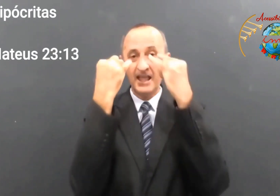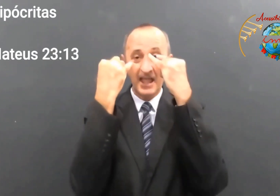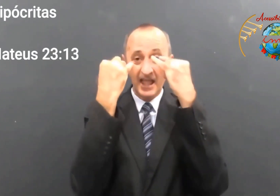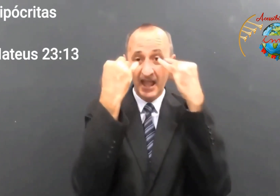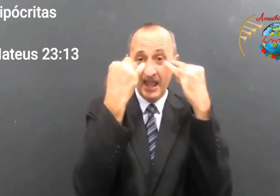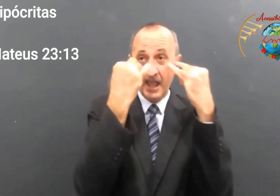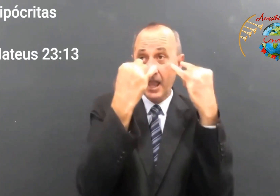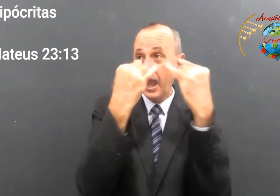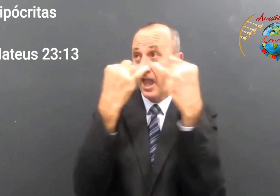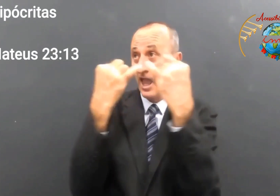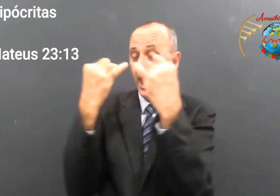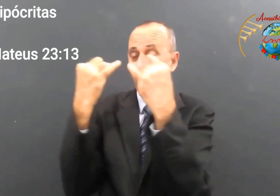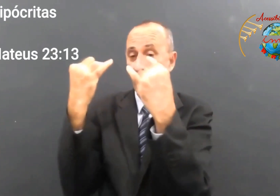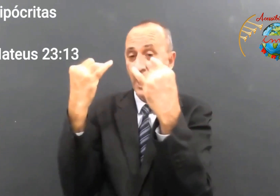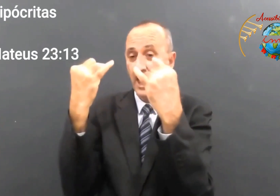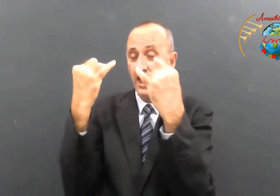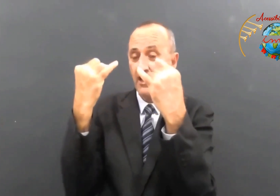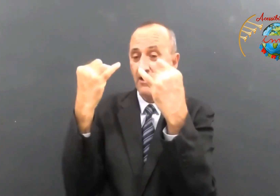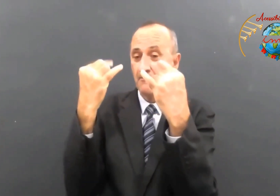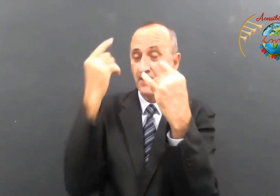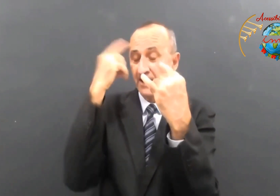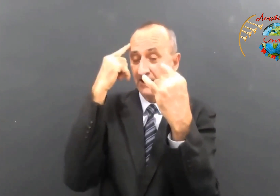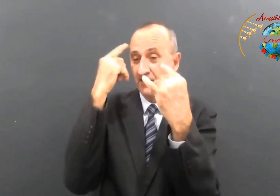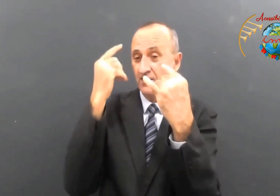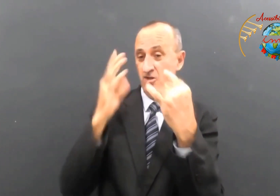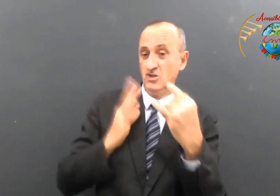hipócritas. Que é isso? Atraídos pelo material.